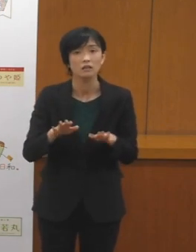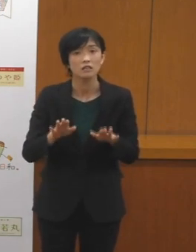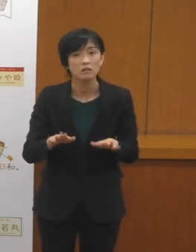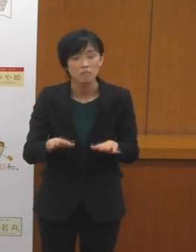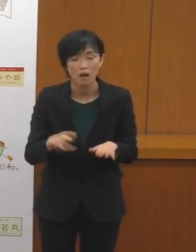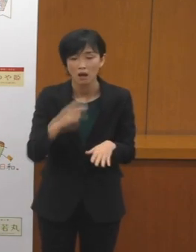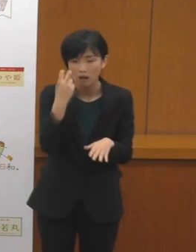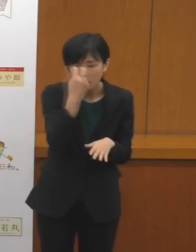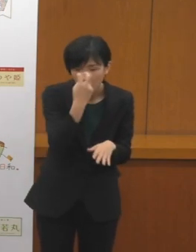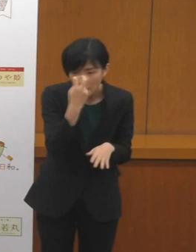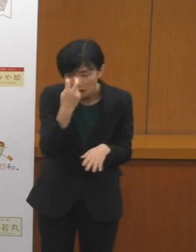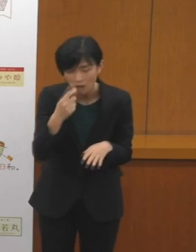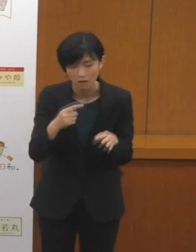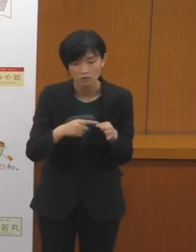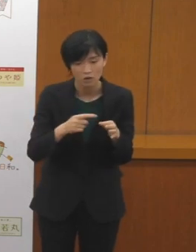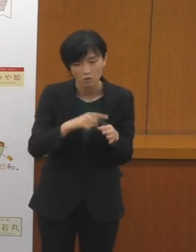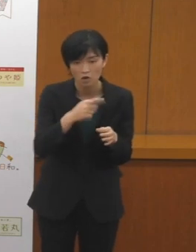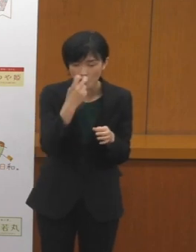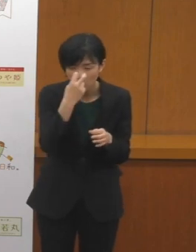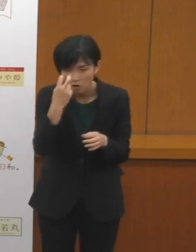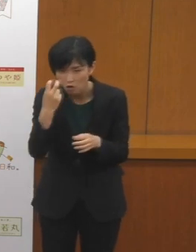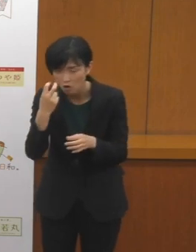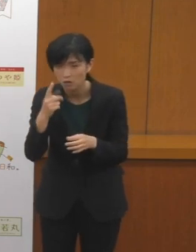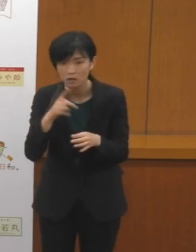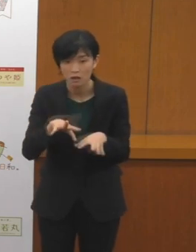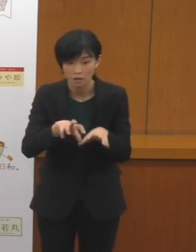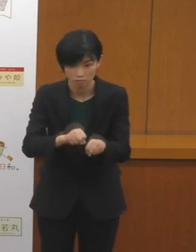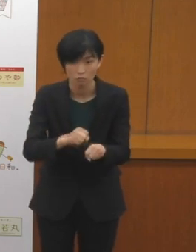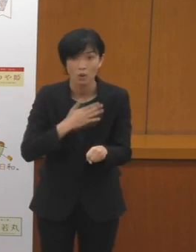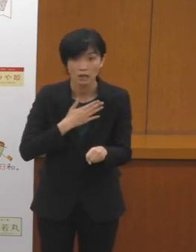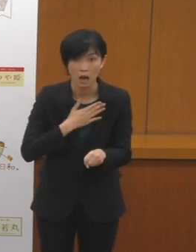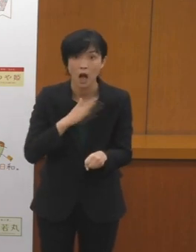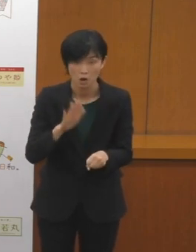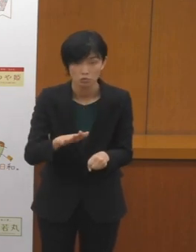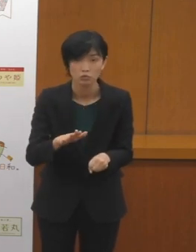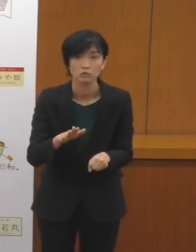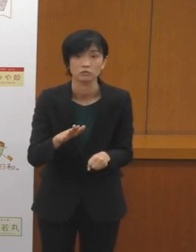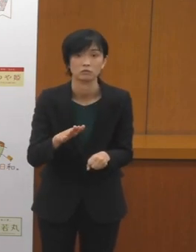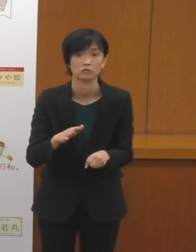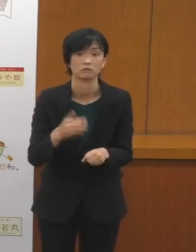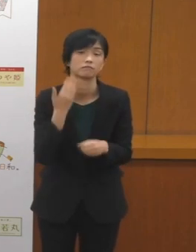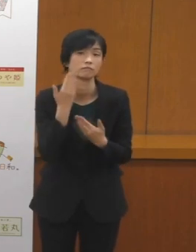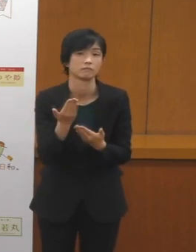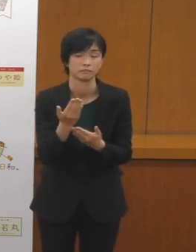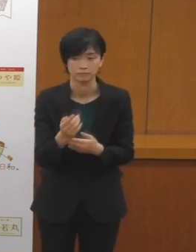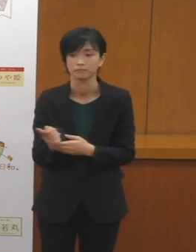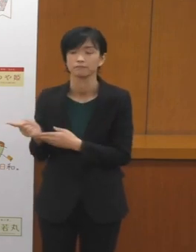調査されてて把握しているようなことがありましたら教えてくださいわかりました